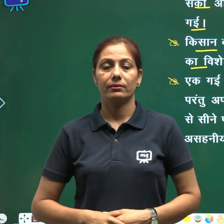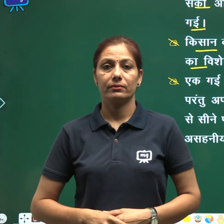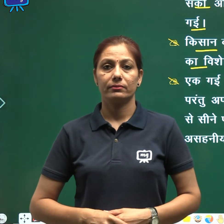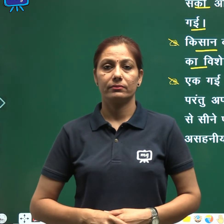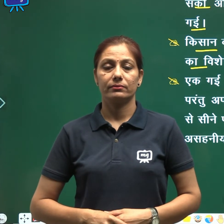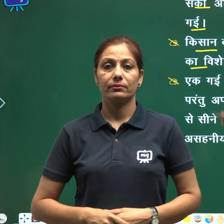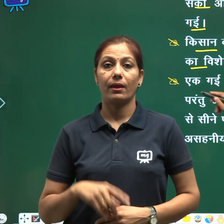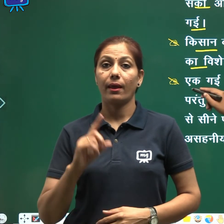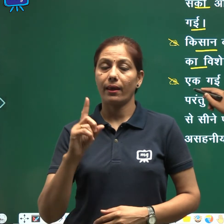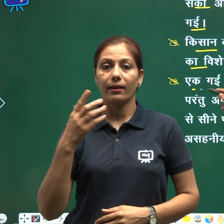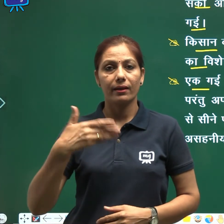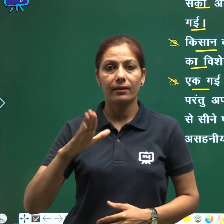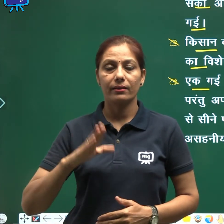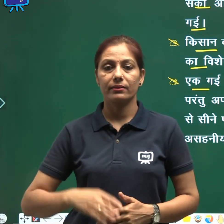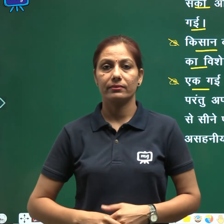एक गई